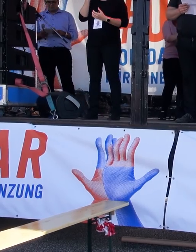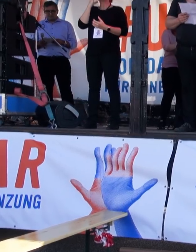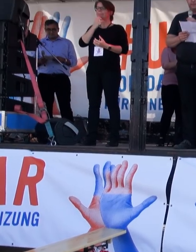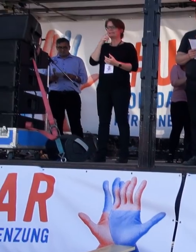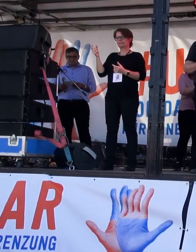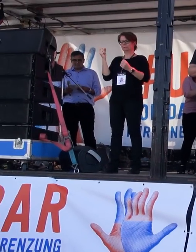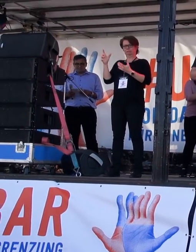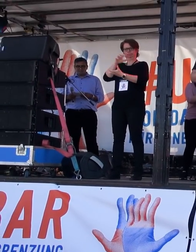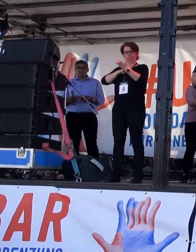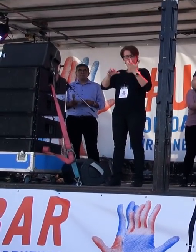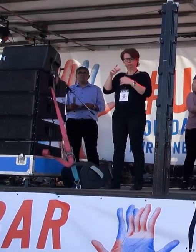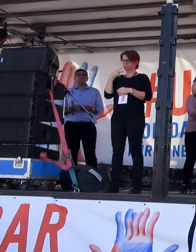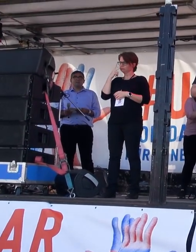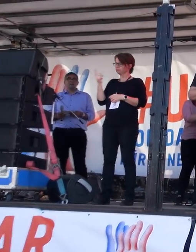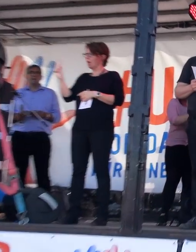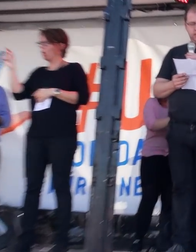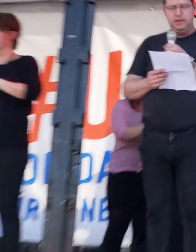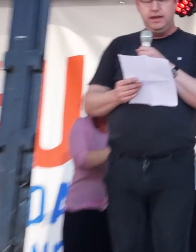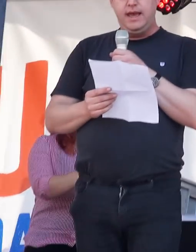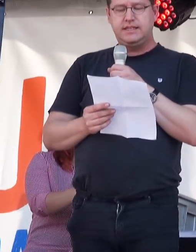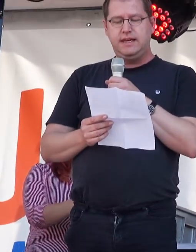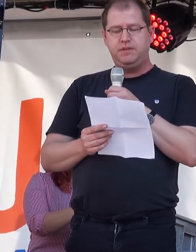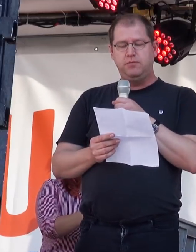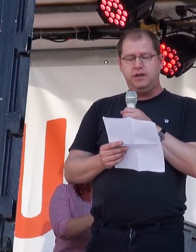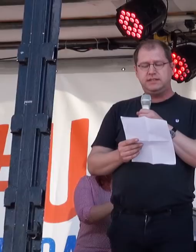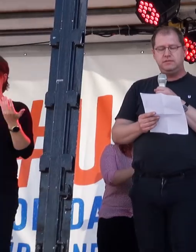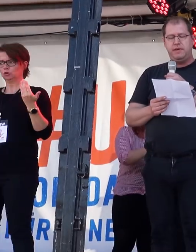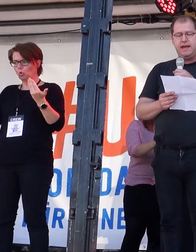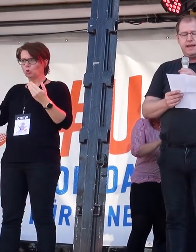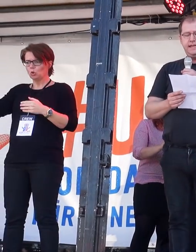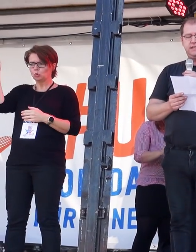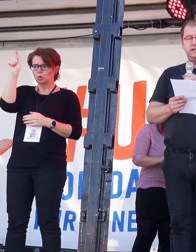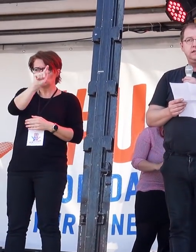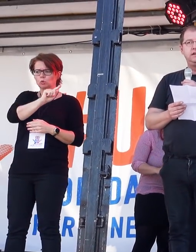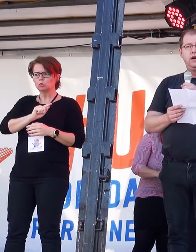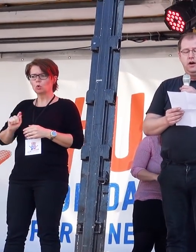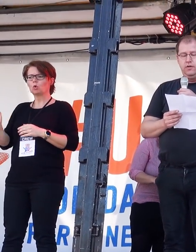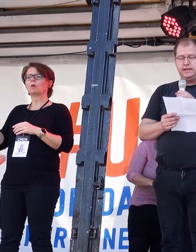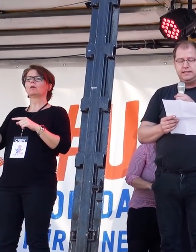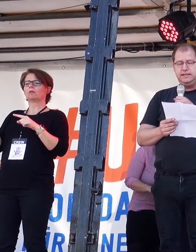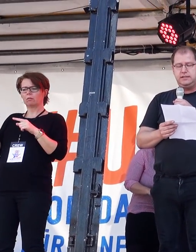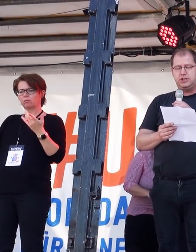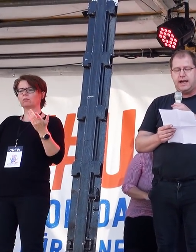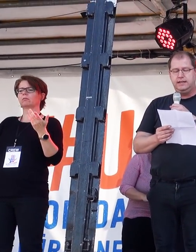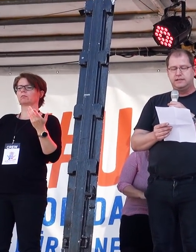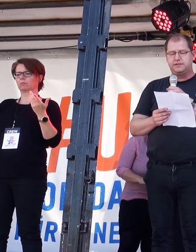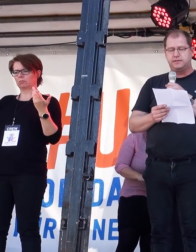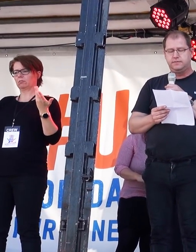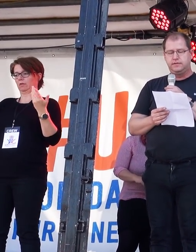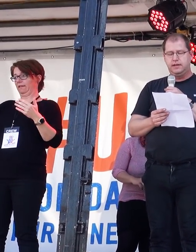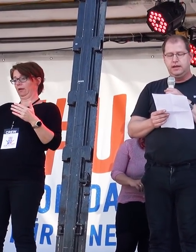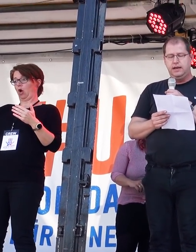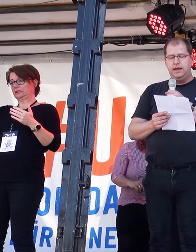ja. Es stimmt. Es gibt im Osten mehr Rechte und rassistische